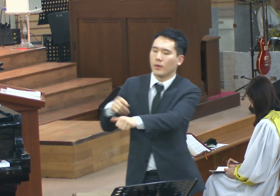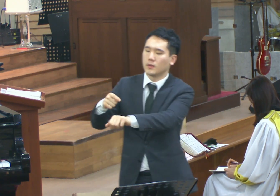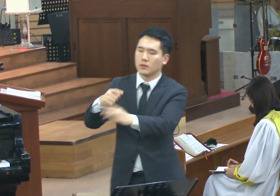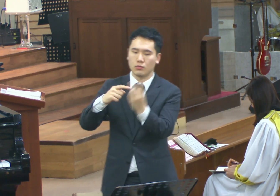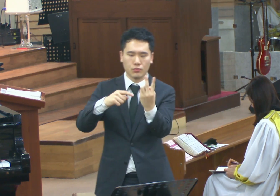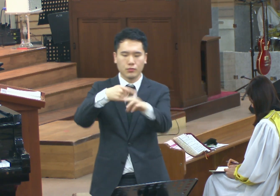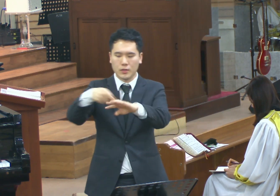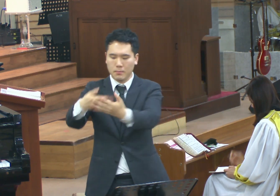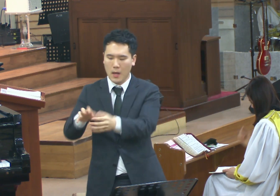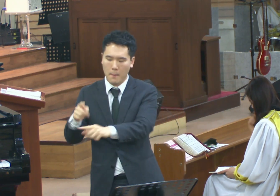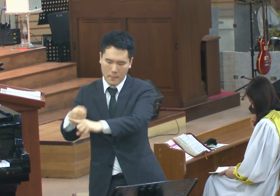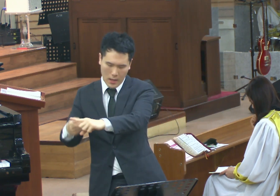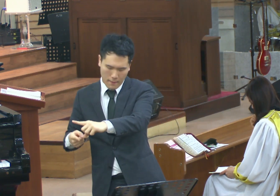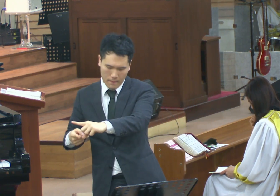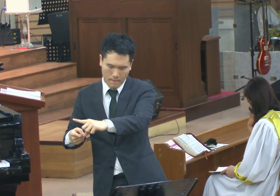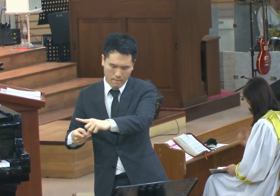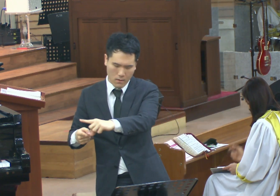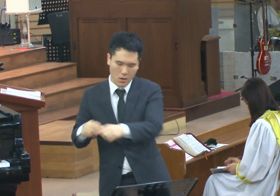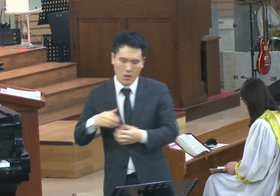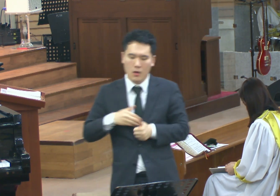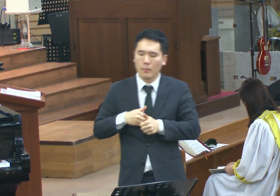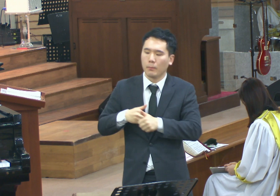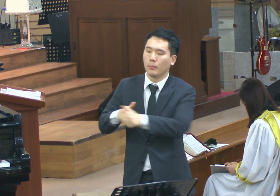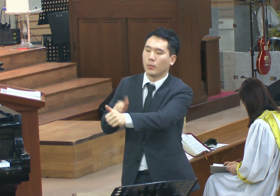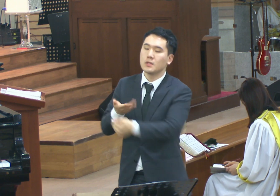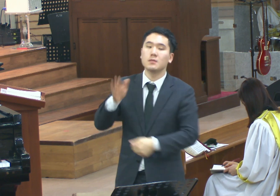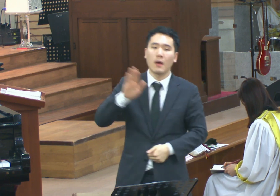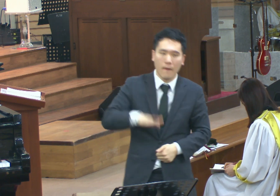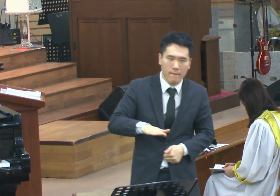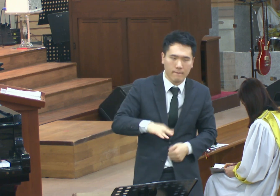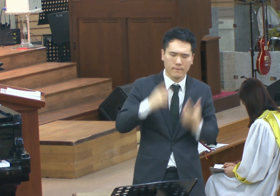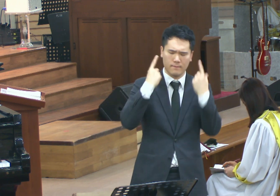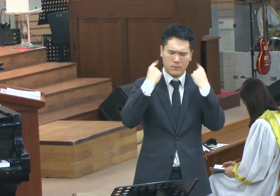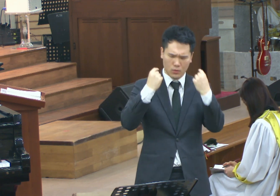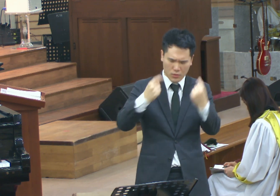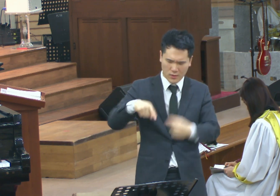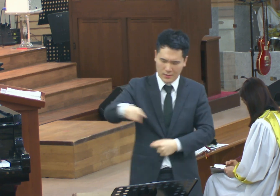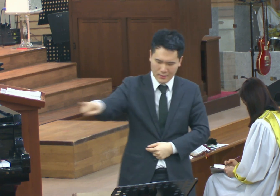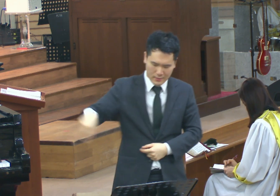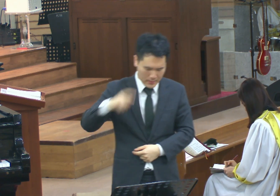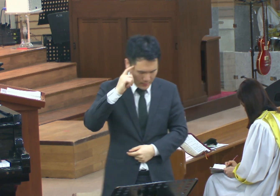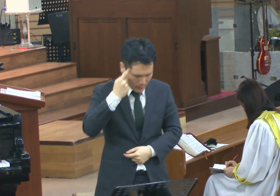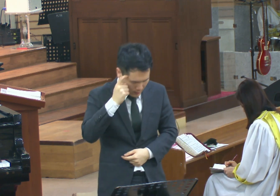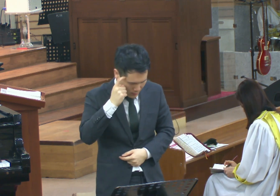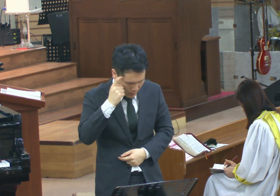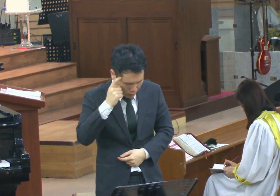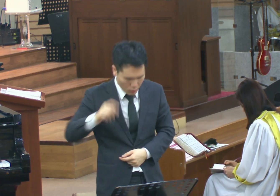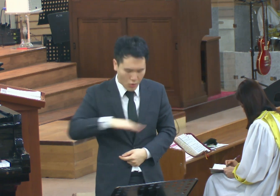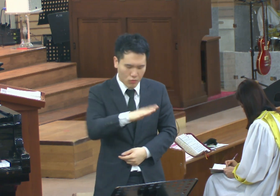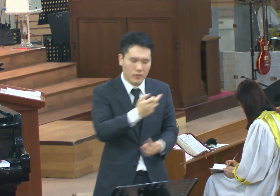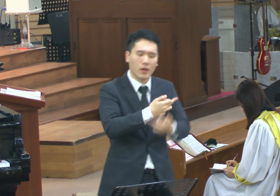지금 주일 예배만 드리시는 분들에게 제가 다시 한번 말씀드려요. 연결선을 끊어놓고 하나님